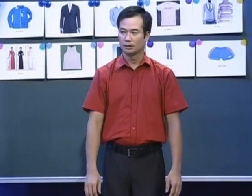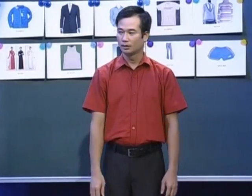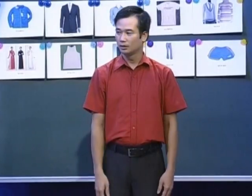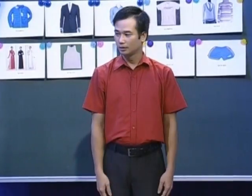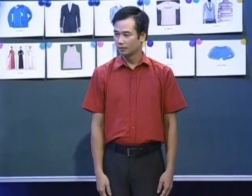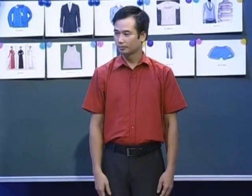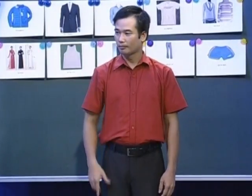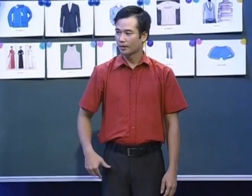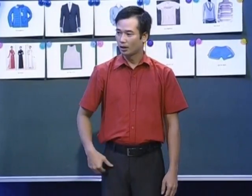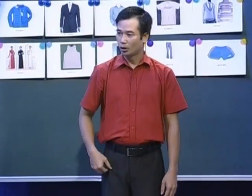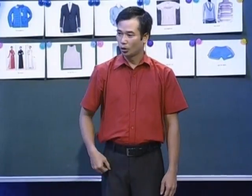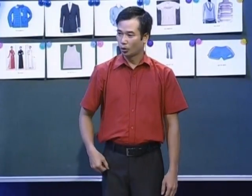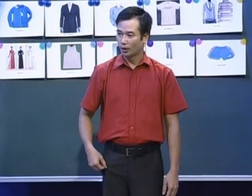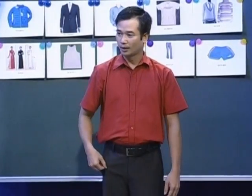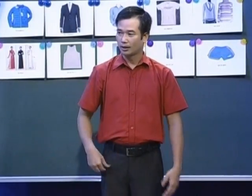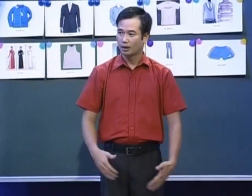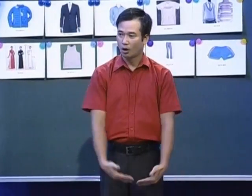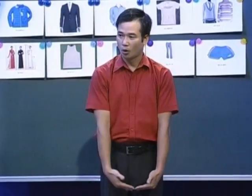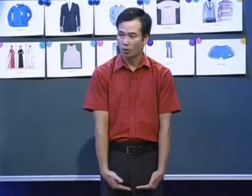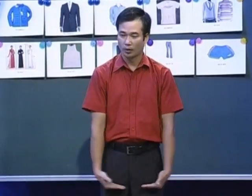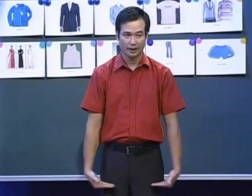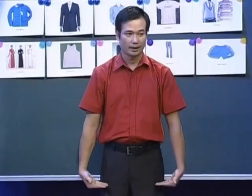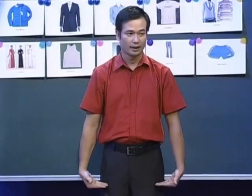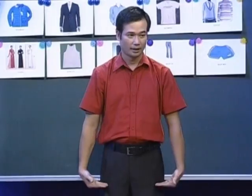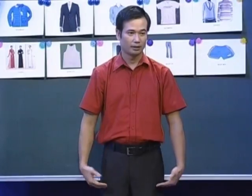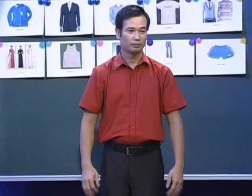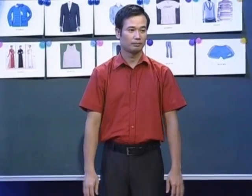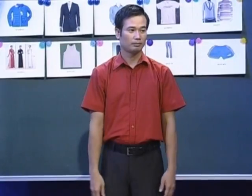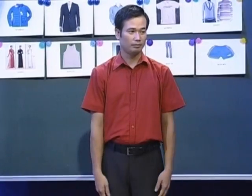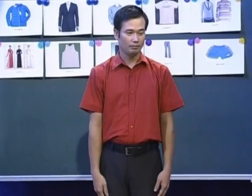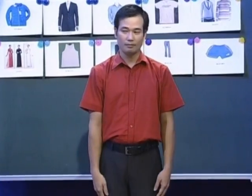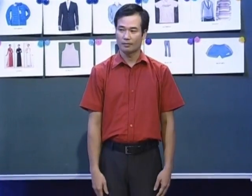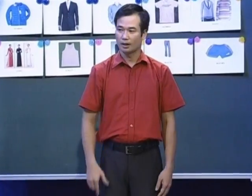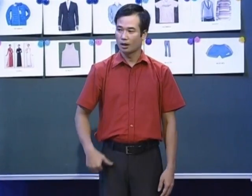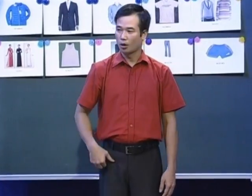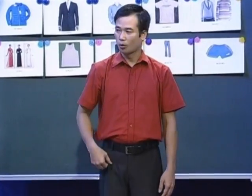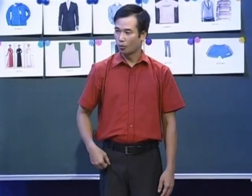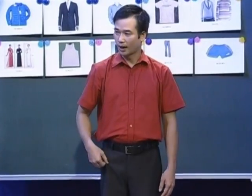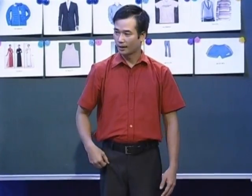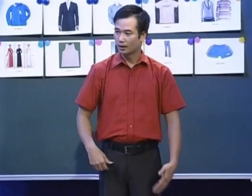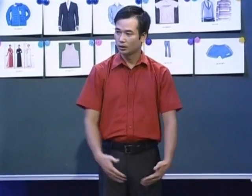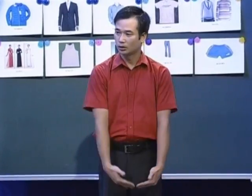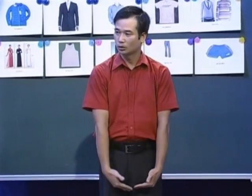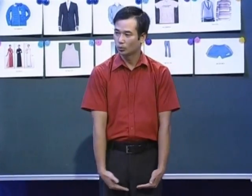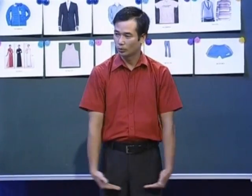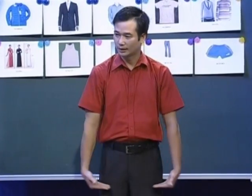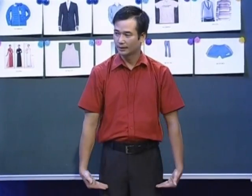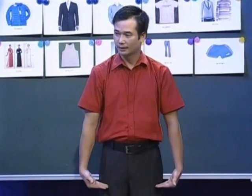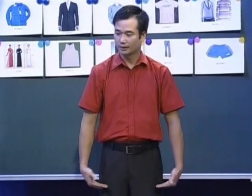thẳng, khép, lòng bàn tay hướng lên trên. Đầu các ngón tay hướng vào nhau, đặt sát đùi, di chuyển đồng thời hai tay theo đường vòng cung ra